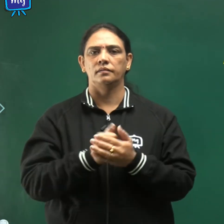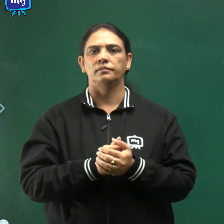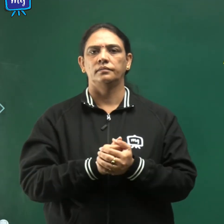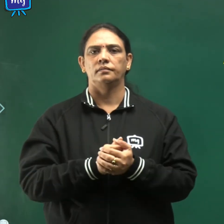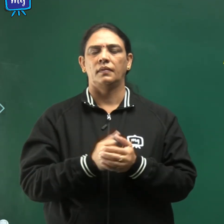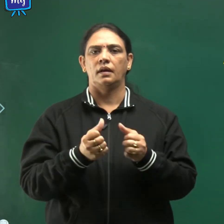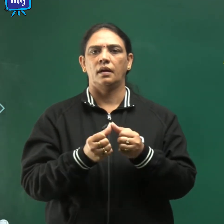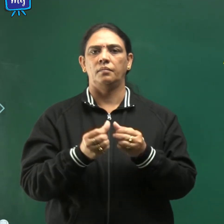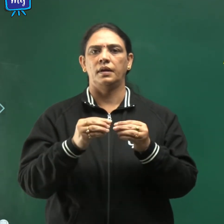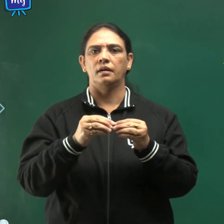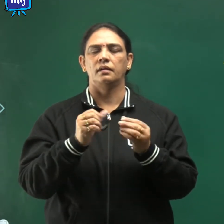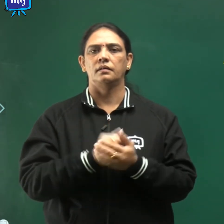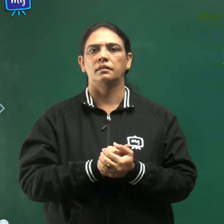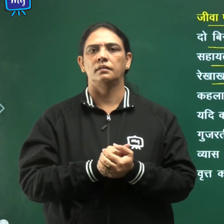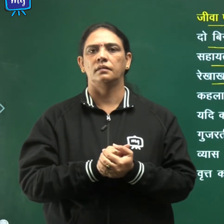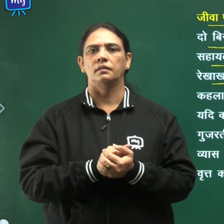AB